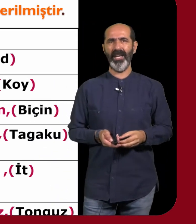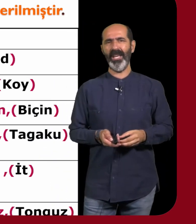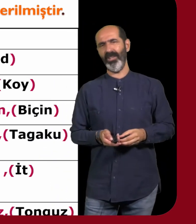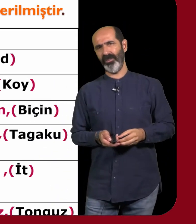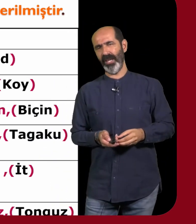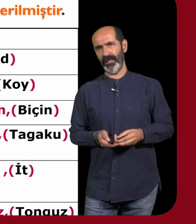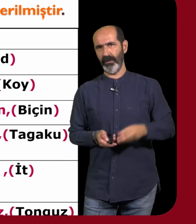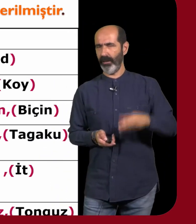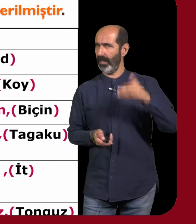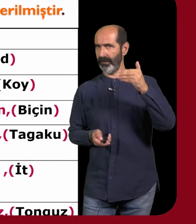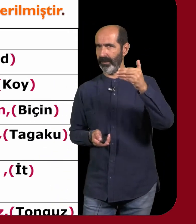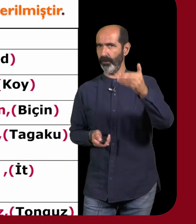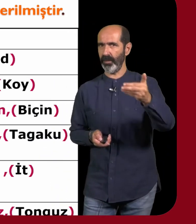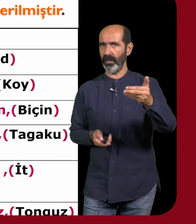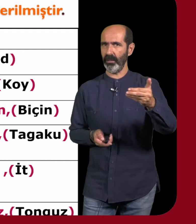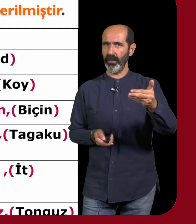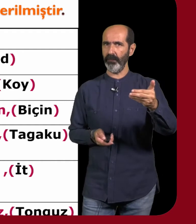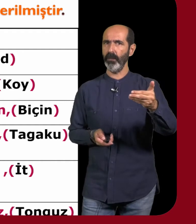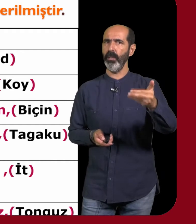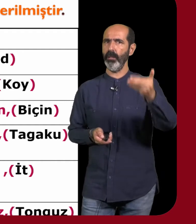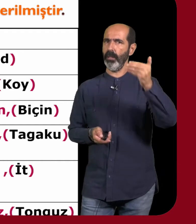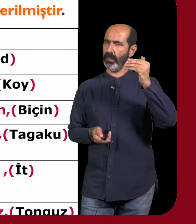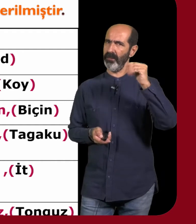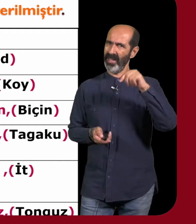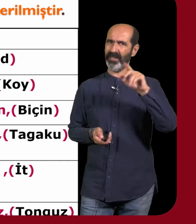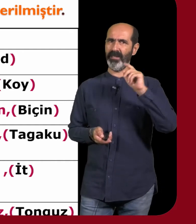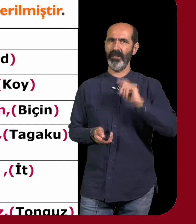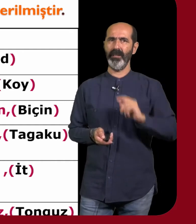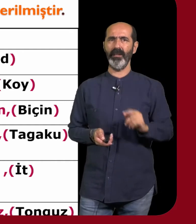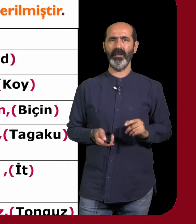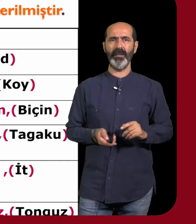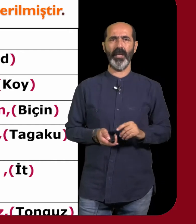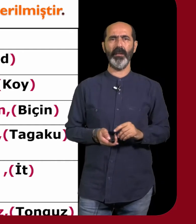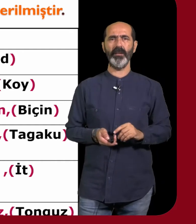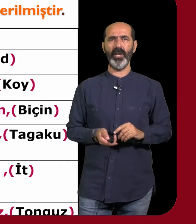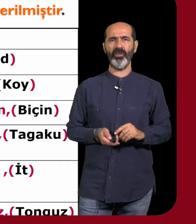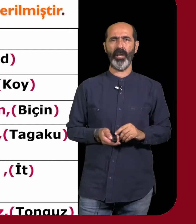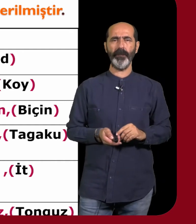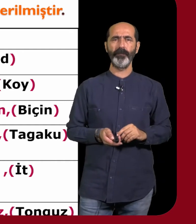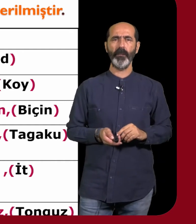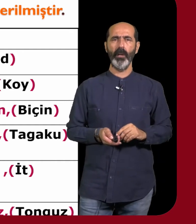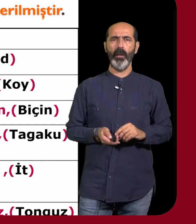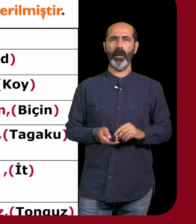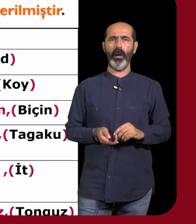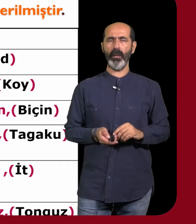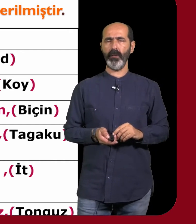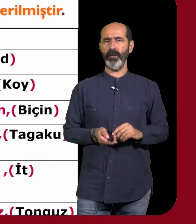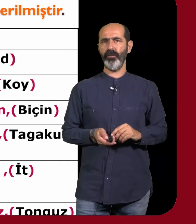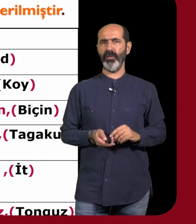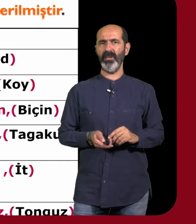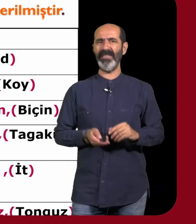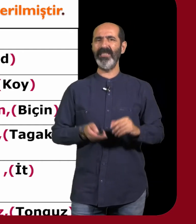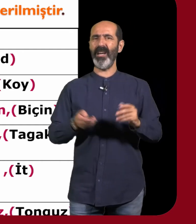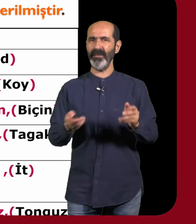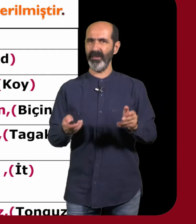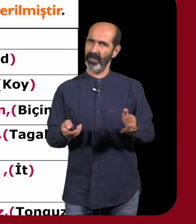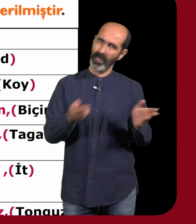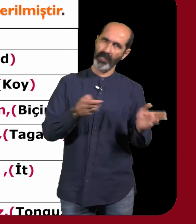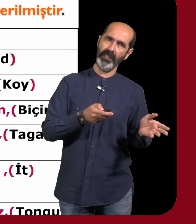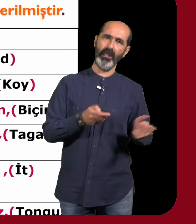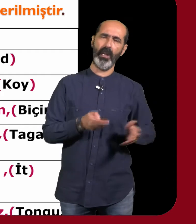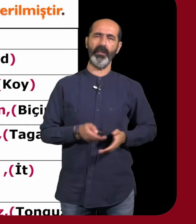yıl Ejder yalıya timsah yılı ya da neck yılı diye geçer altıncı